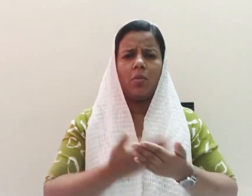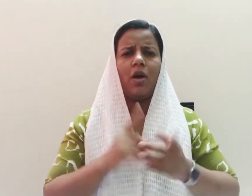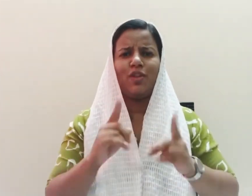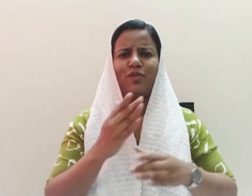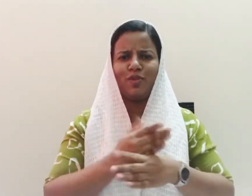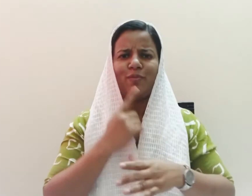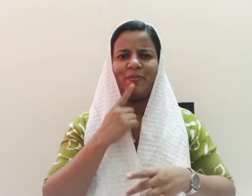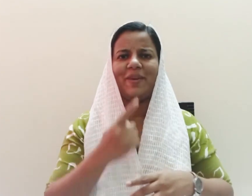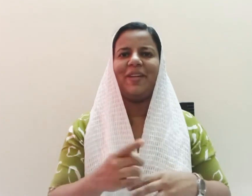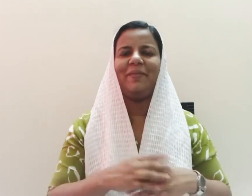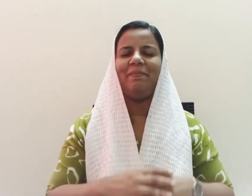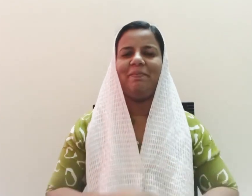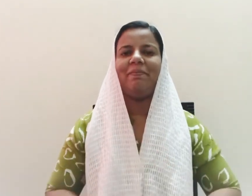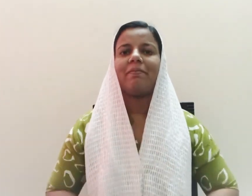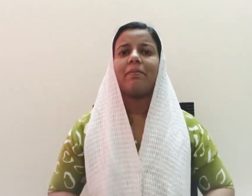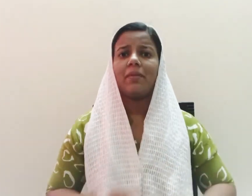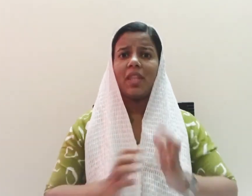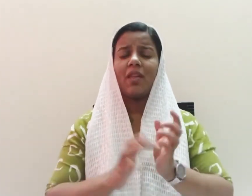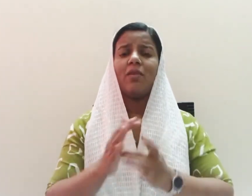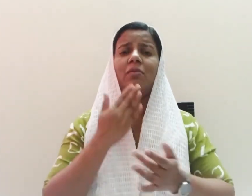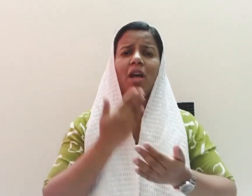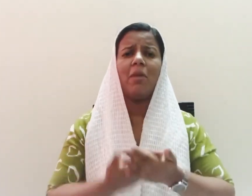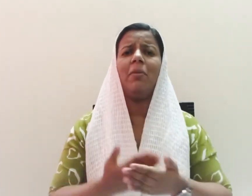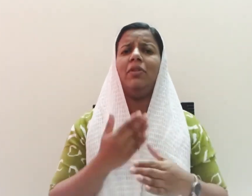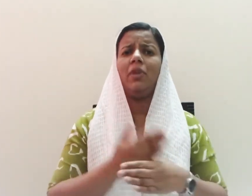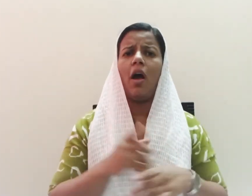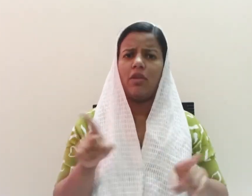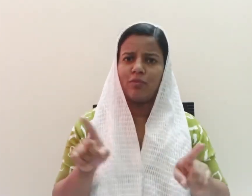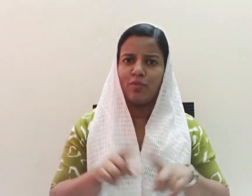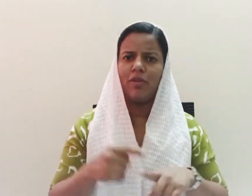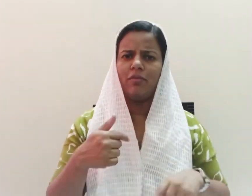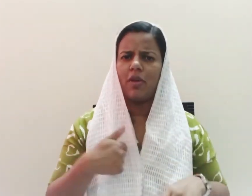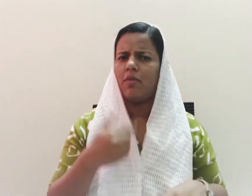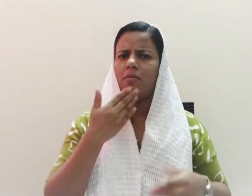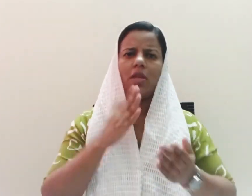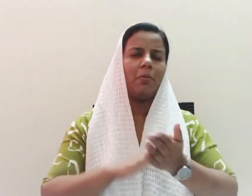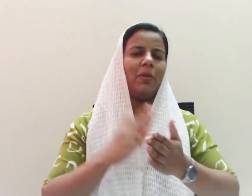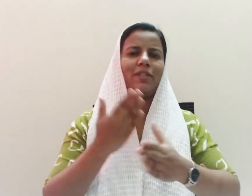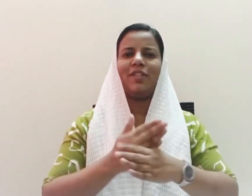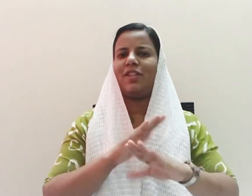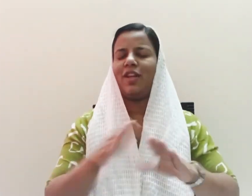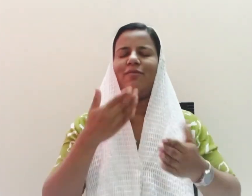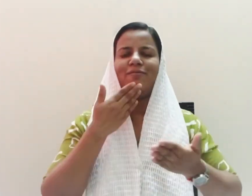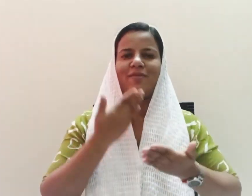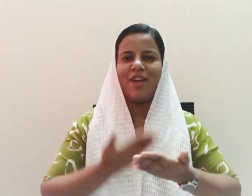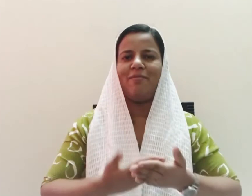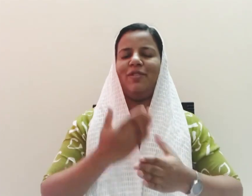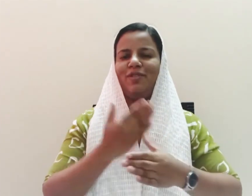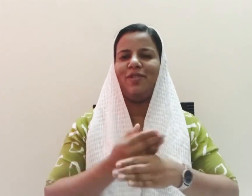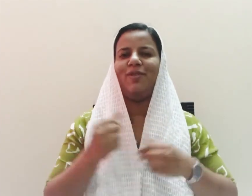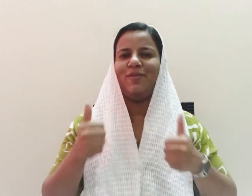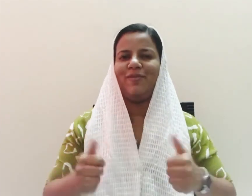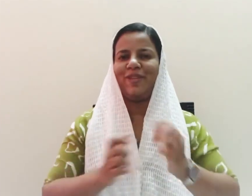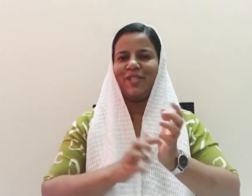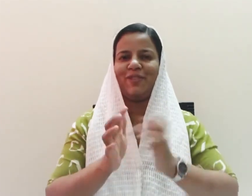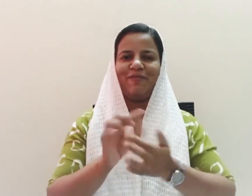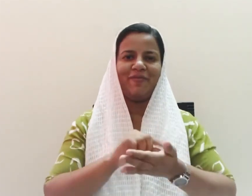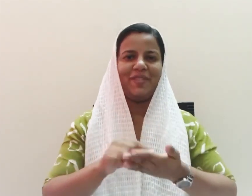മാത്രമേ ചെയ്യത്തുള്ളൂ. കർത്താവ് നന്മ മാത്രമേ ചെയ്യത്തുള്ളൂ നമ്മൾ പാട്ട് പാടാറുണ്ട്. നമ്മളും പറയണം, ഞാൻ തിന്മ ചെയ്യത്തില്ല, നന്മ മാത്രമേ ചെയ്യുള്ളൂ. കർത്താവ് വിവചനത്താൽ